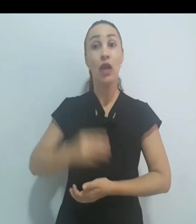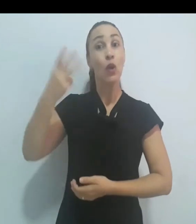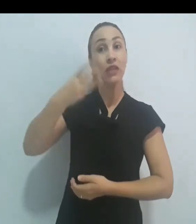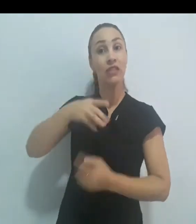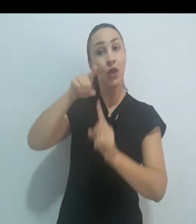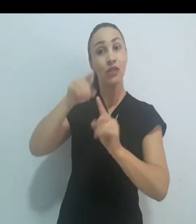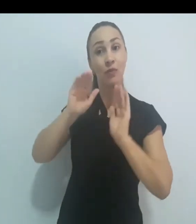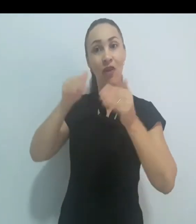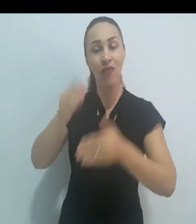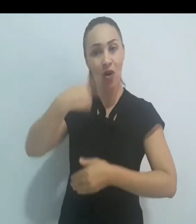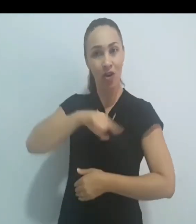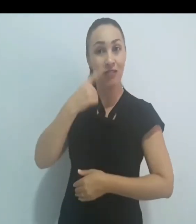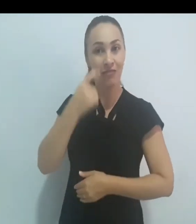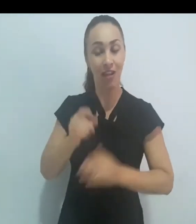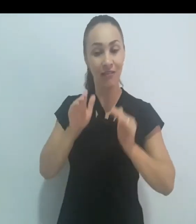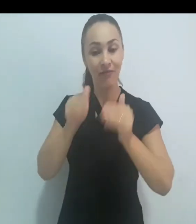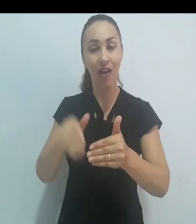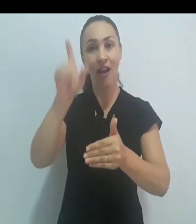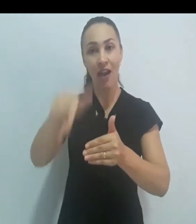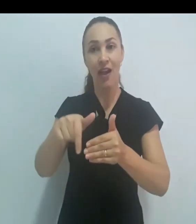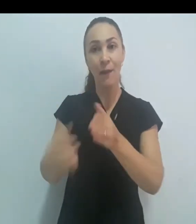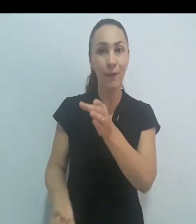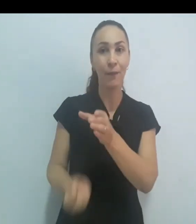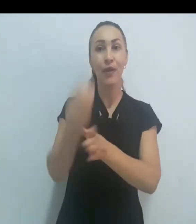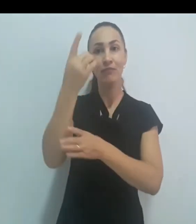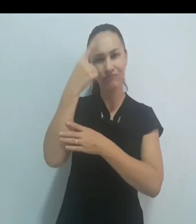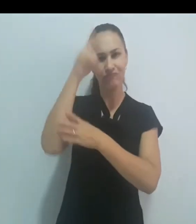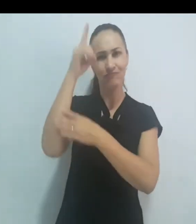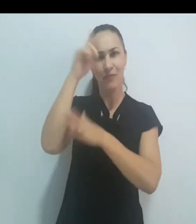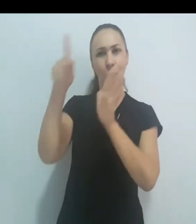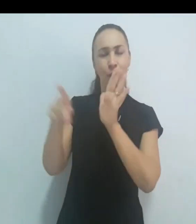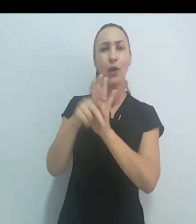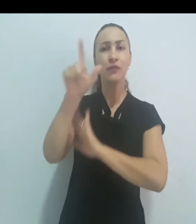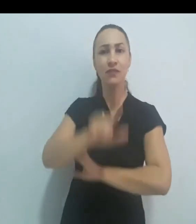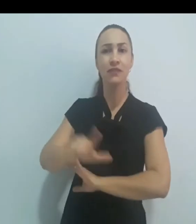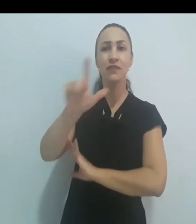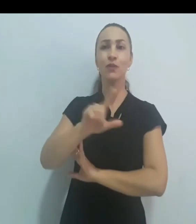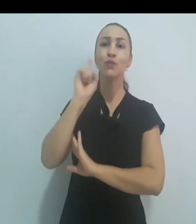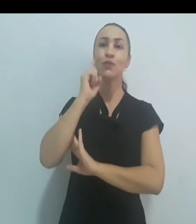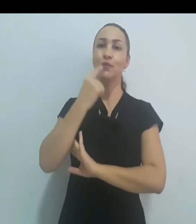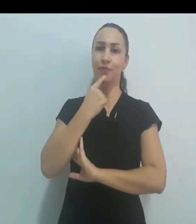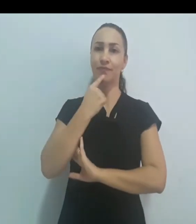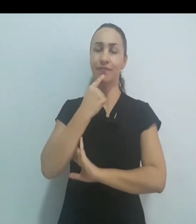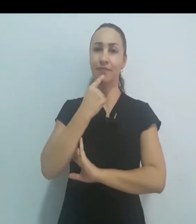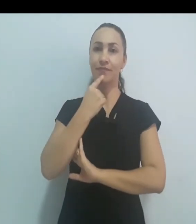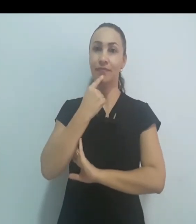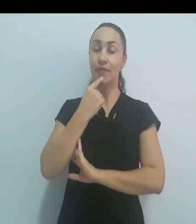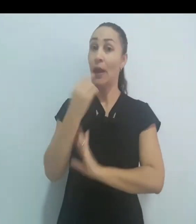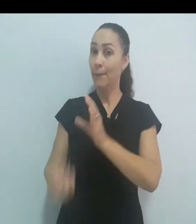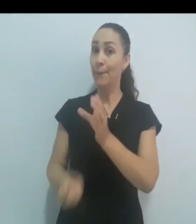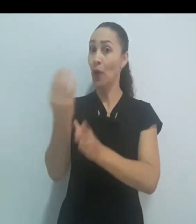nos interessar, né, nesse momento, que é a produção da literatura surda,